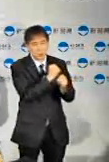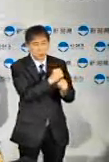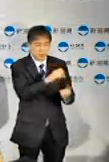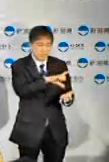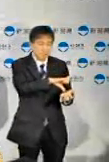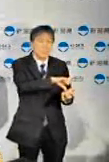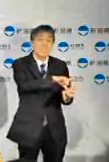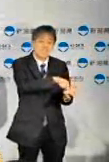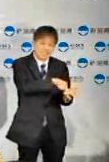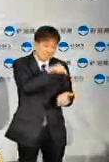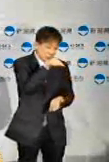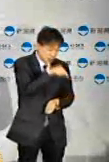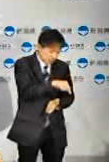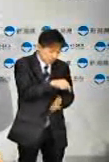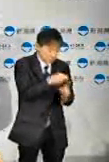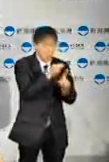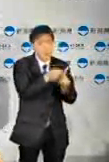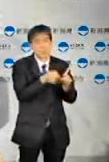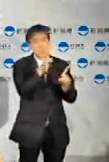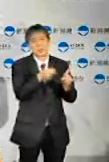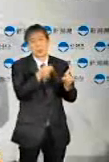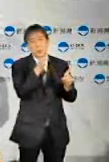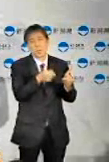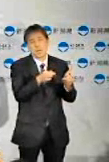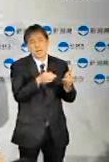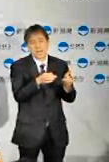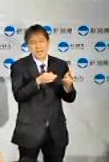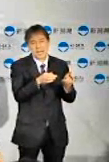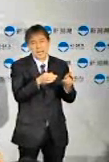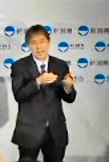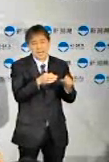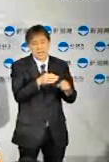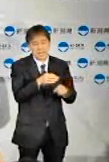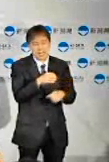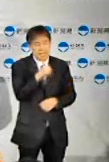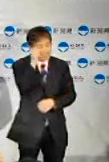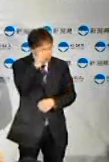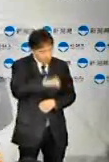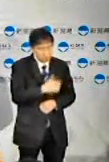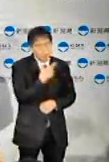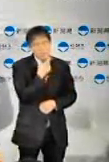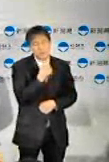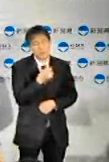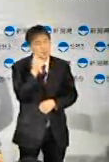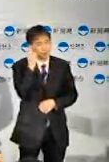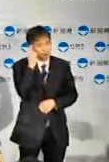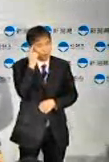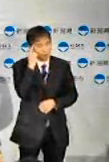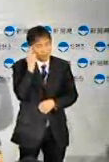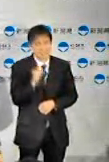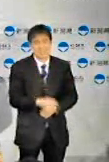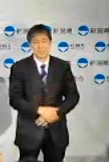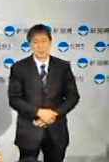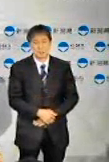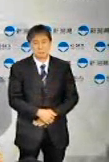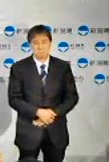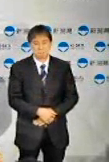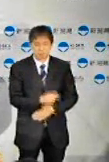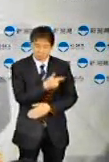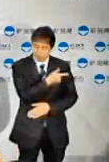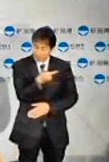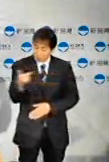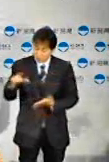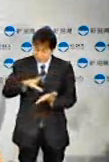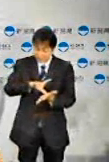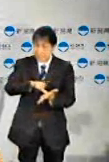評価 の, あの観点が欲しいよなっていう思いがあります。でそういう意味では今回みたいなね、あのいろんなもちろん